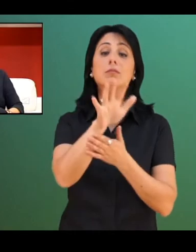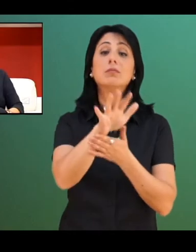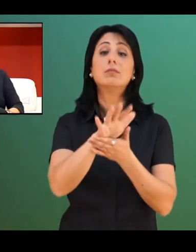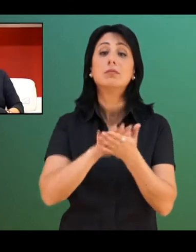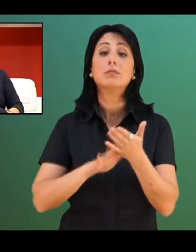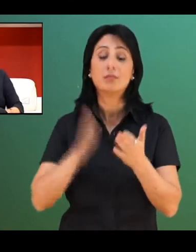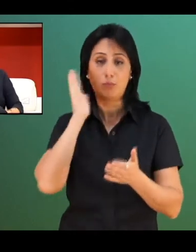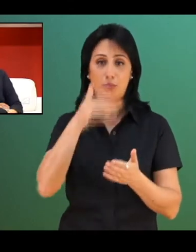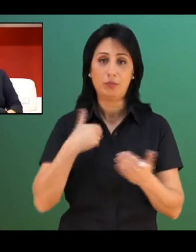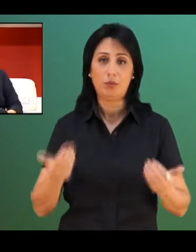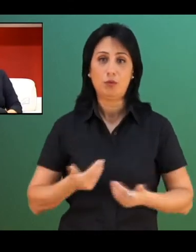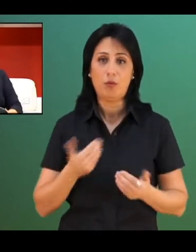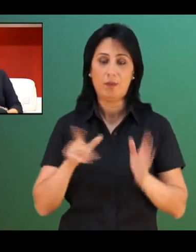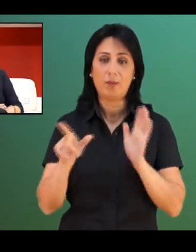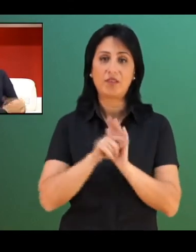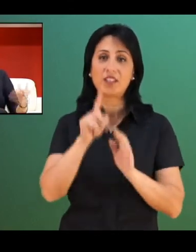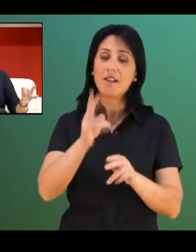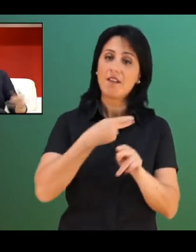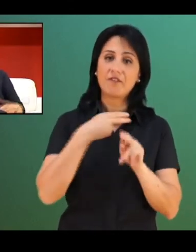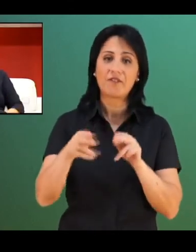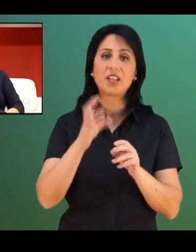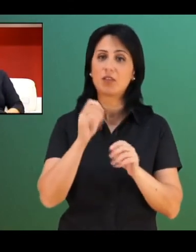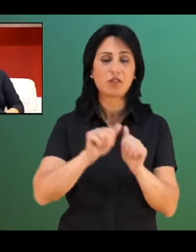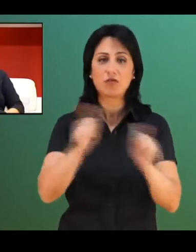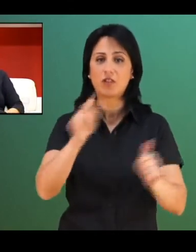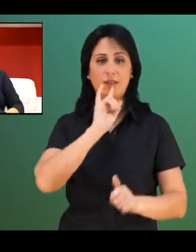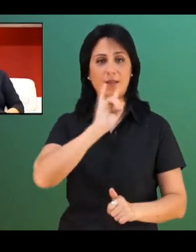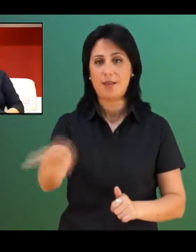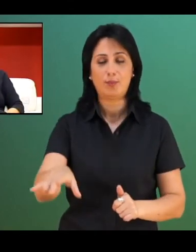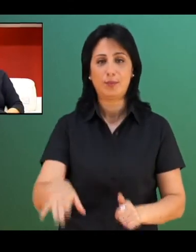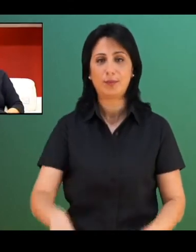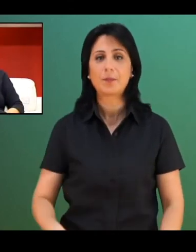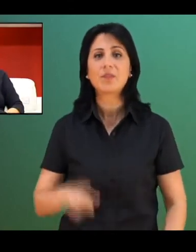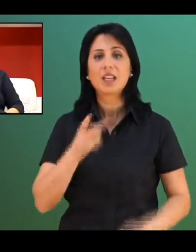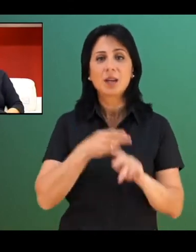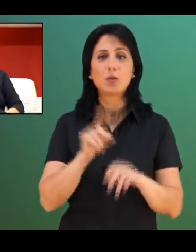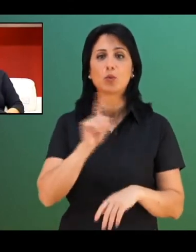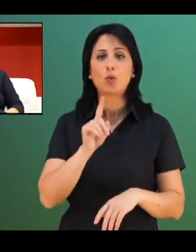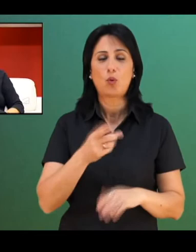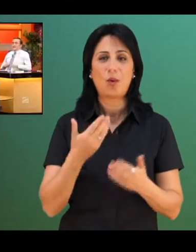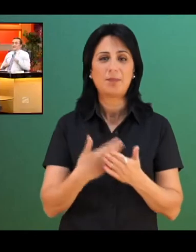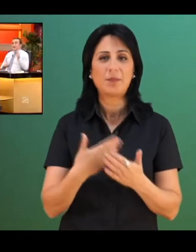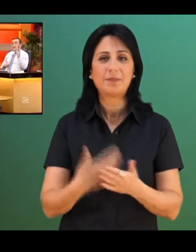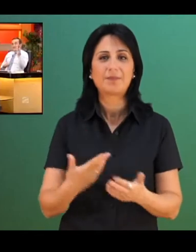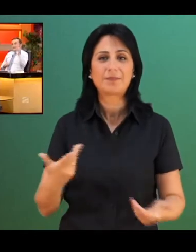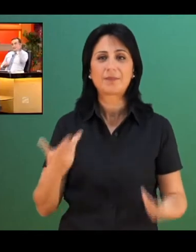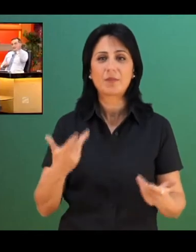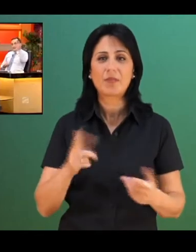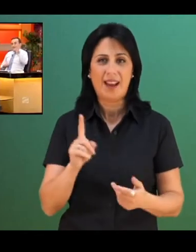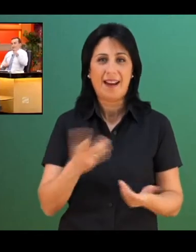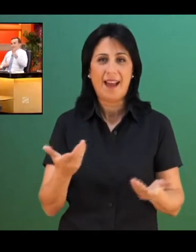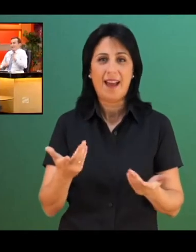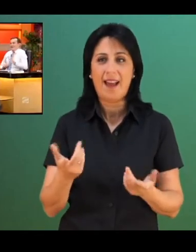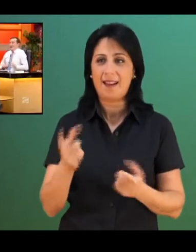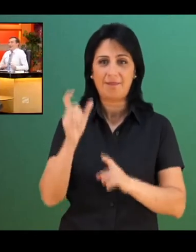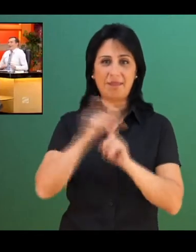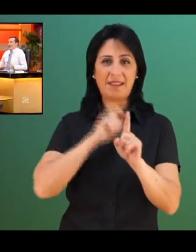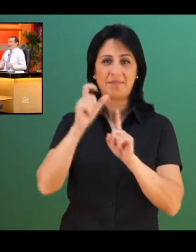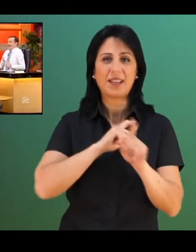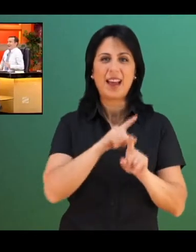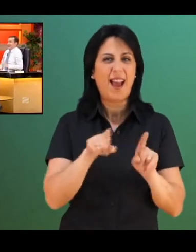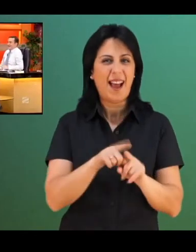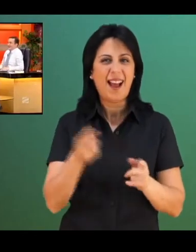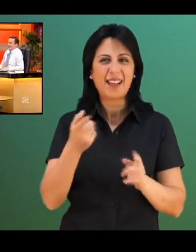ესე იმიტომ რომ ისა რა ქვია რა წესია ხა ესე მეუბნები ესე ბოროტები იმად ჯინაზე ერთ წელზე მეც გავქაჩავ